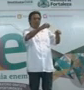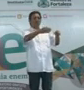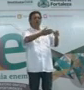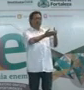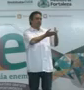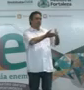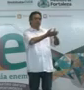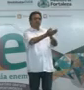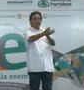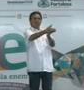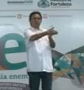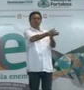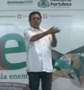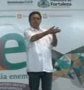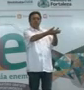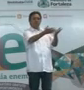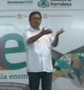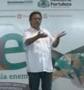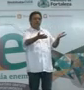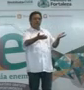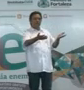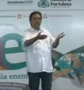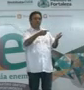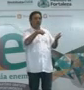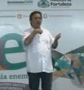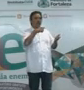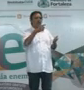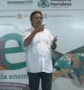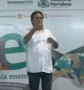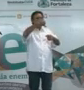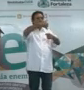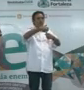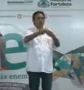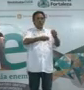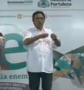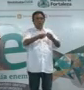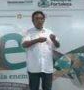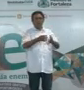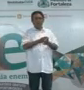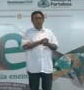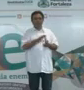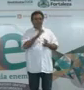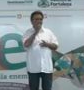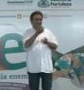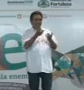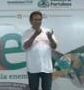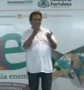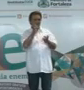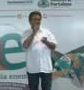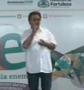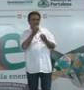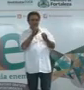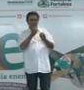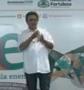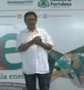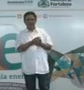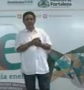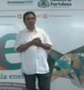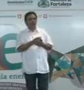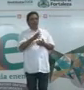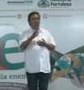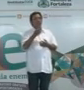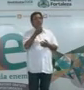quanto o Iraque escoar a produção de petróleo. Olha como o americano é gente boa. O americano